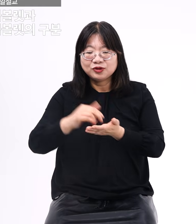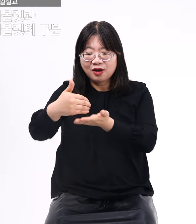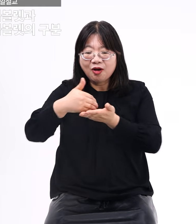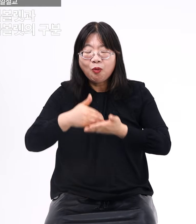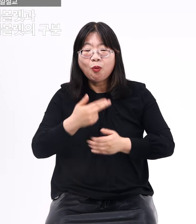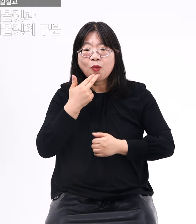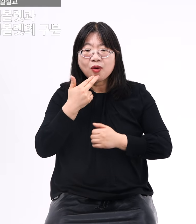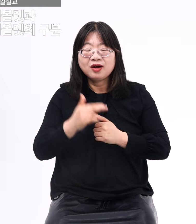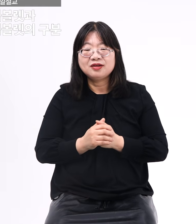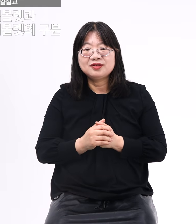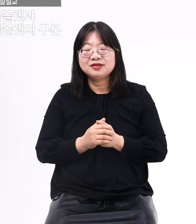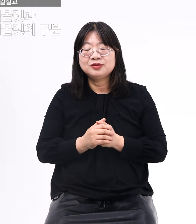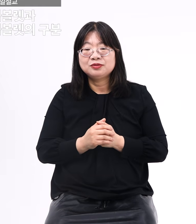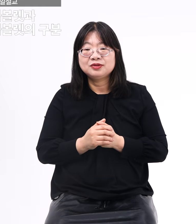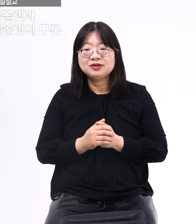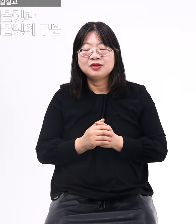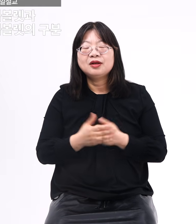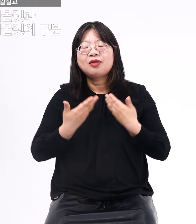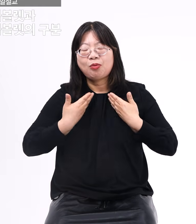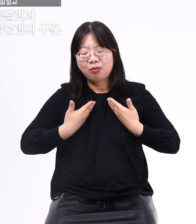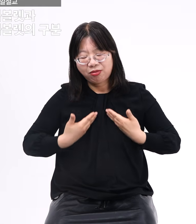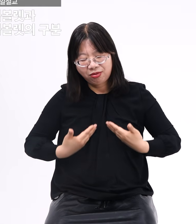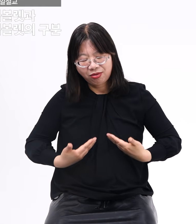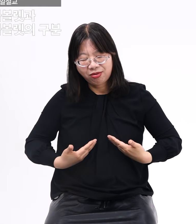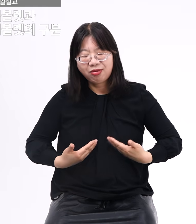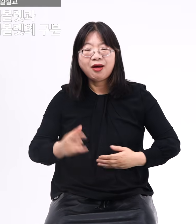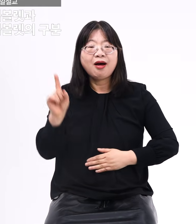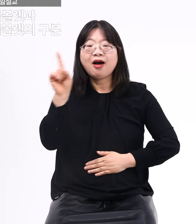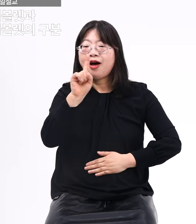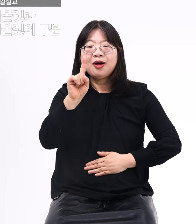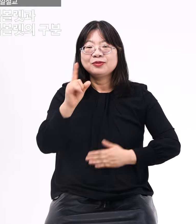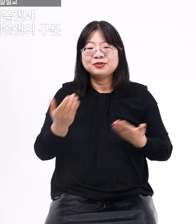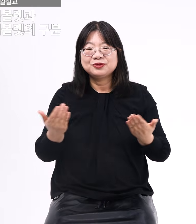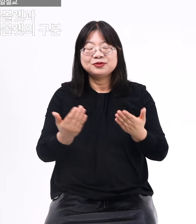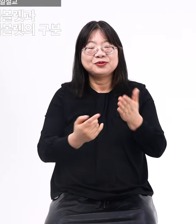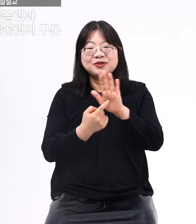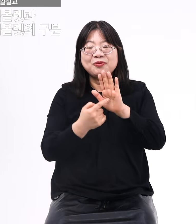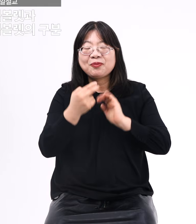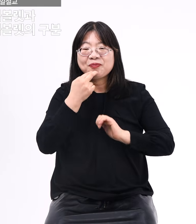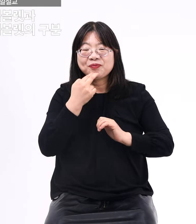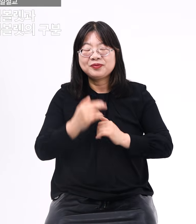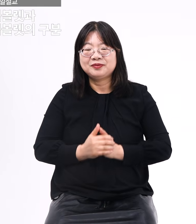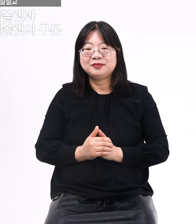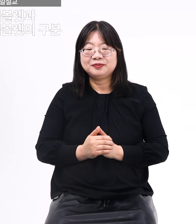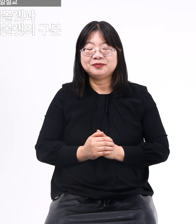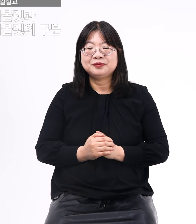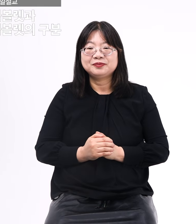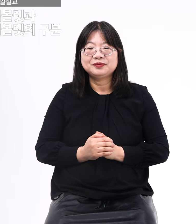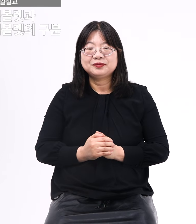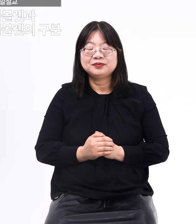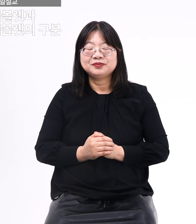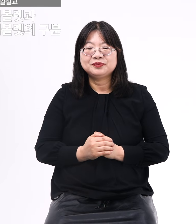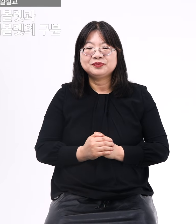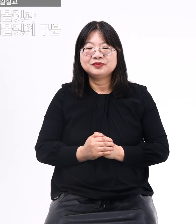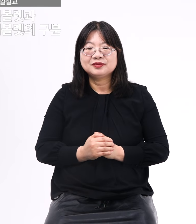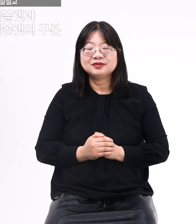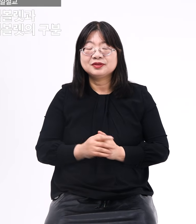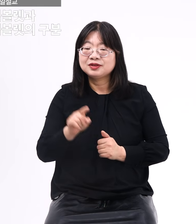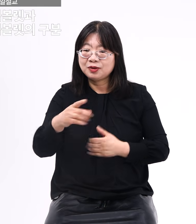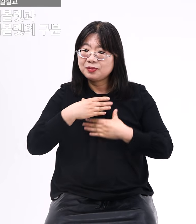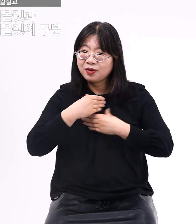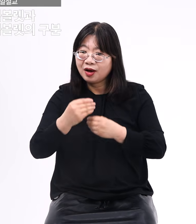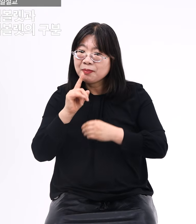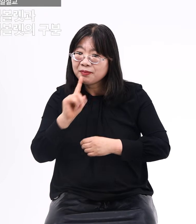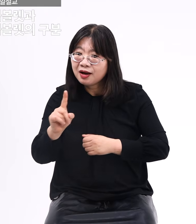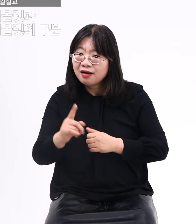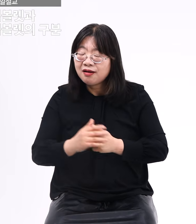제기하지 않아요. 조용해. 아무 일도 일어나지 않아요. 그걸 평안이라고